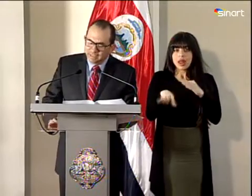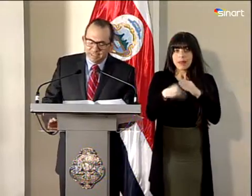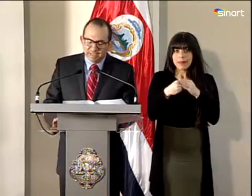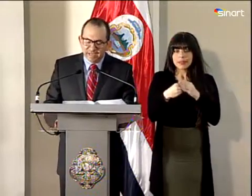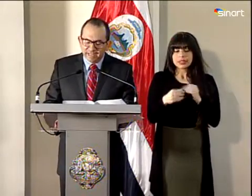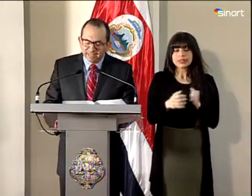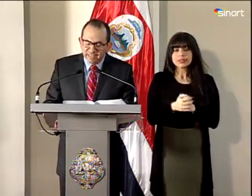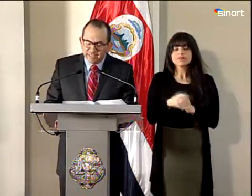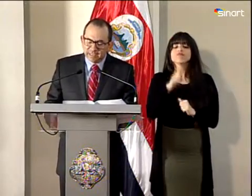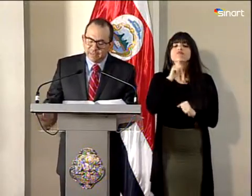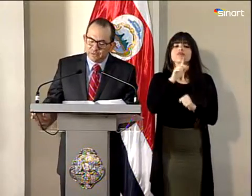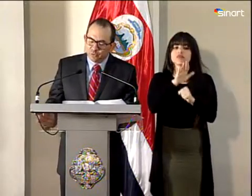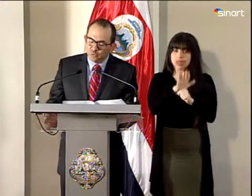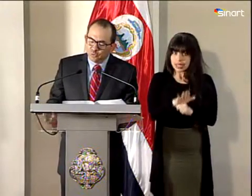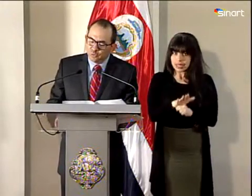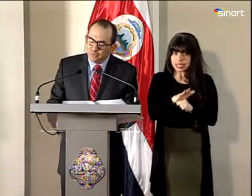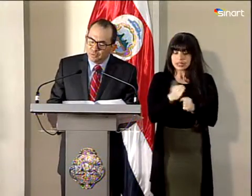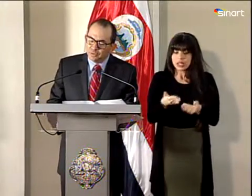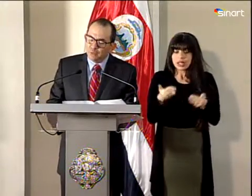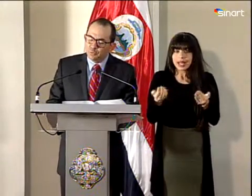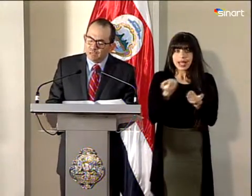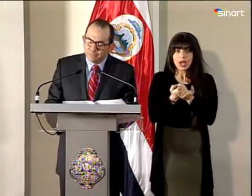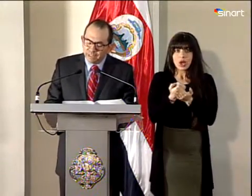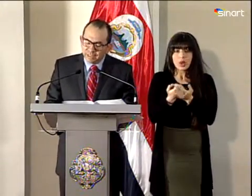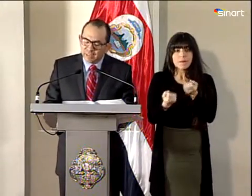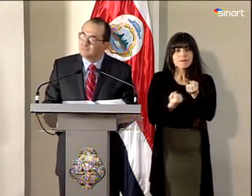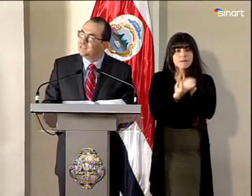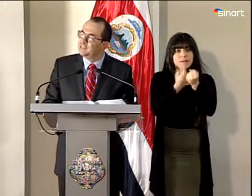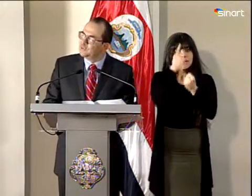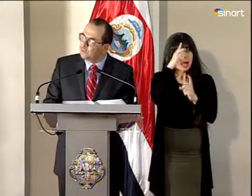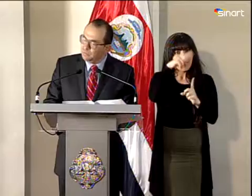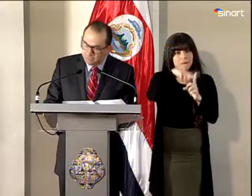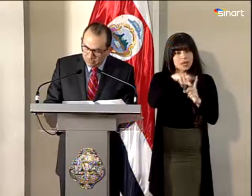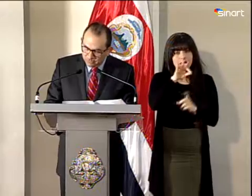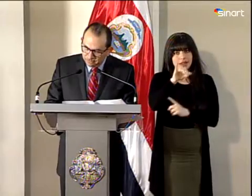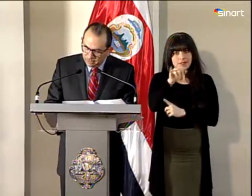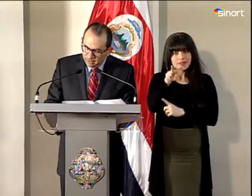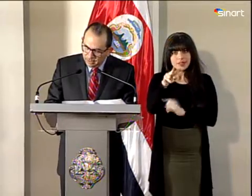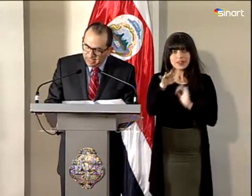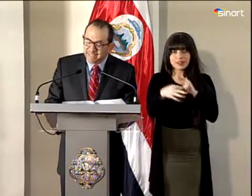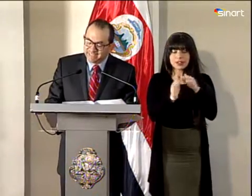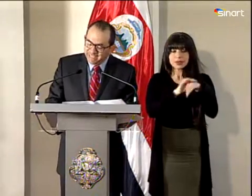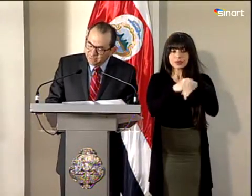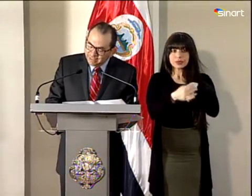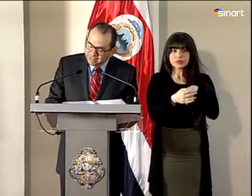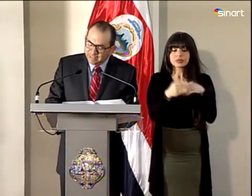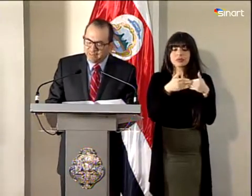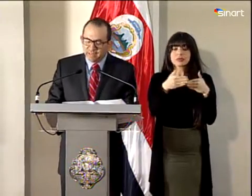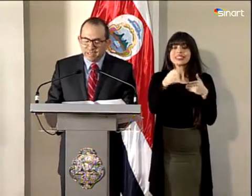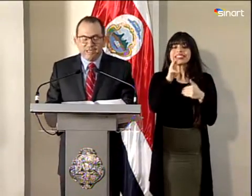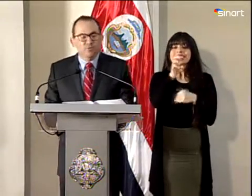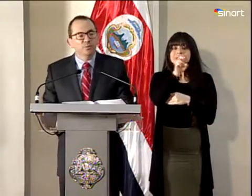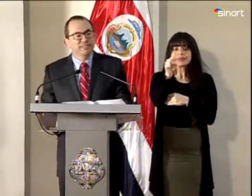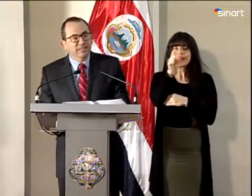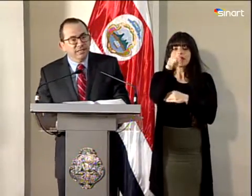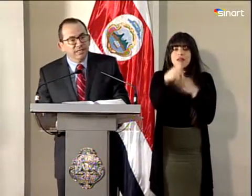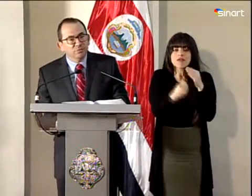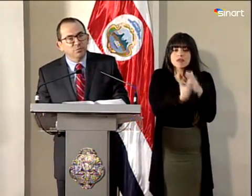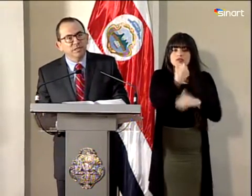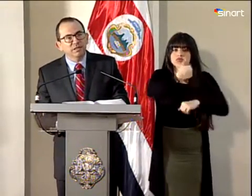Además, se garantizan recursos económicos para poner en práctica la fertilización in vitro. En 6 meses se deben crear las